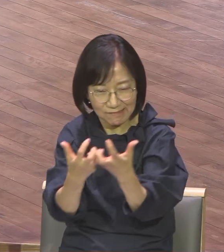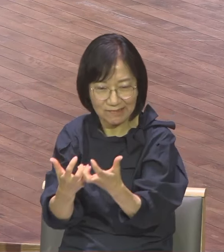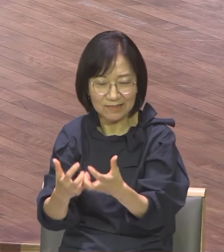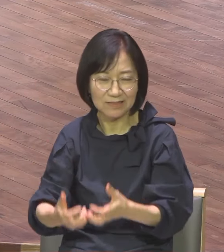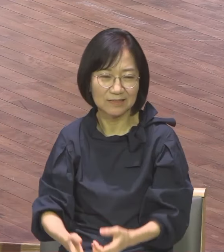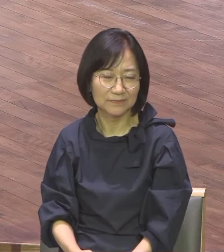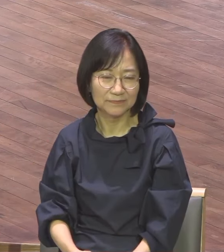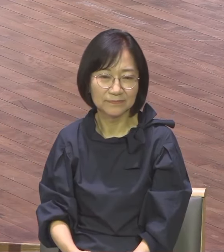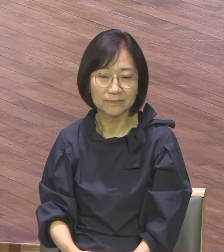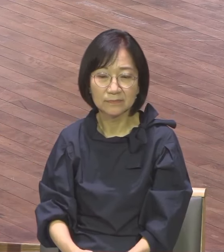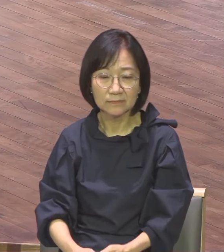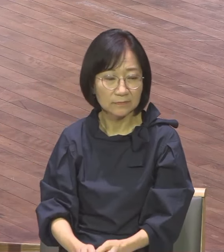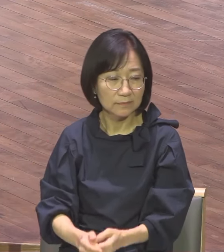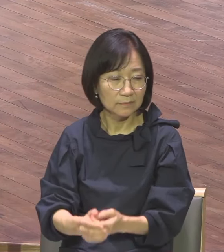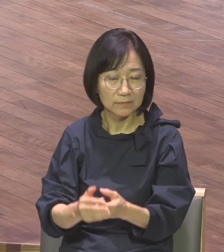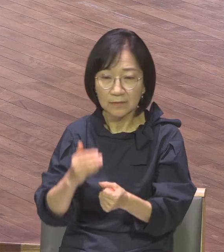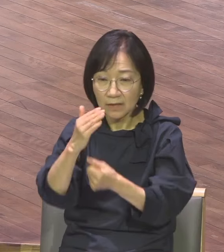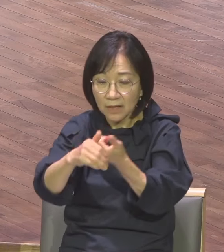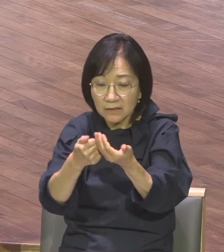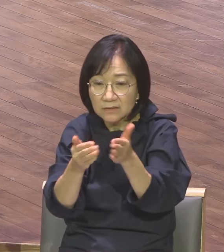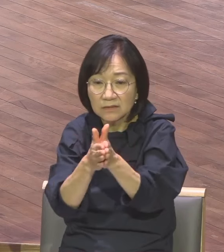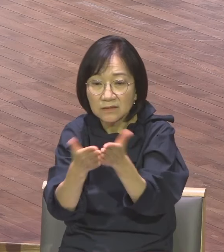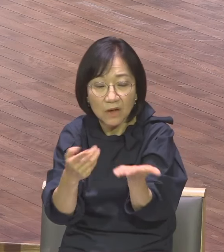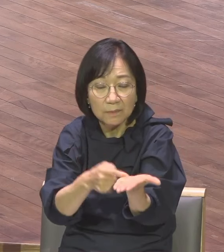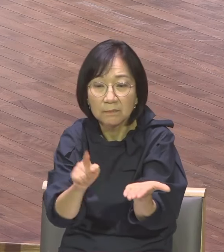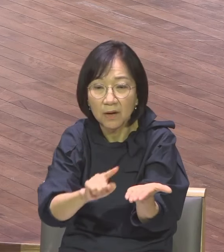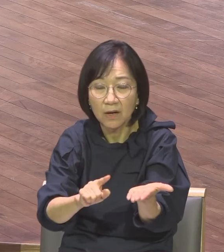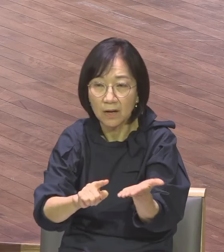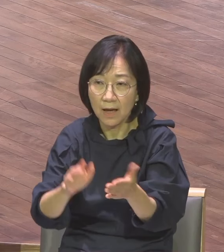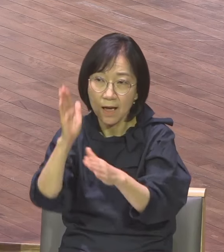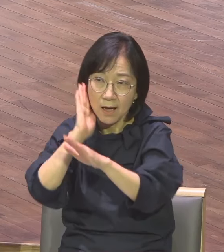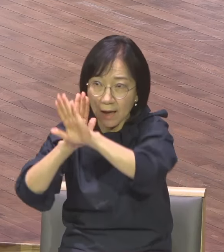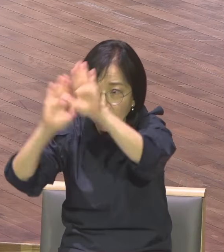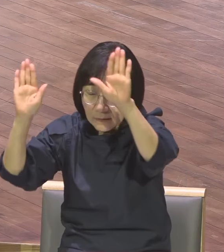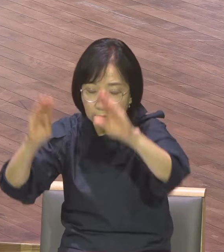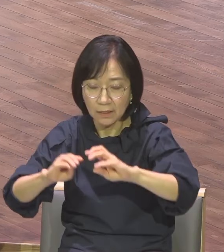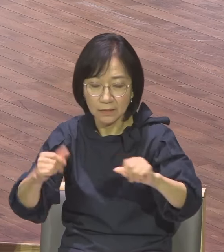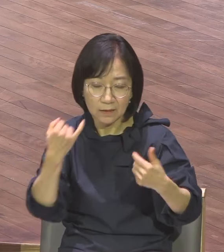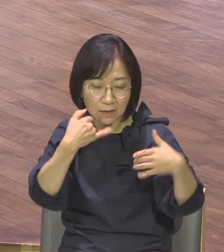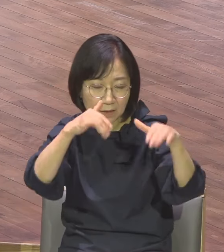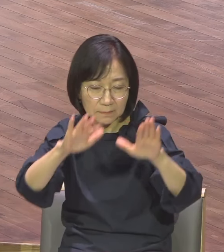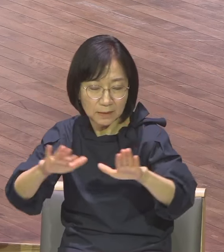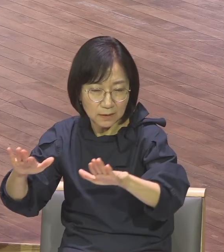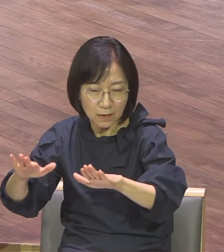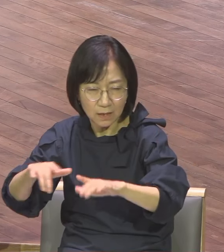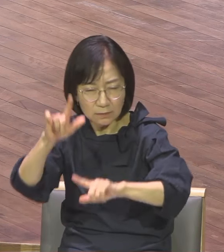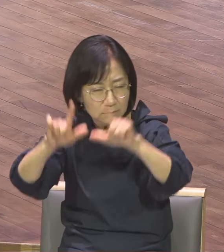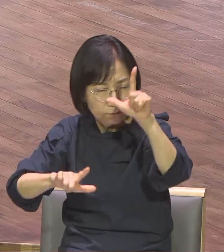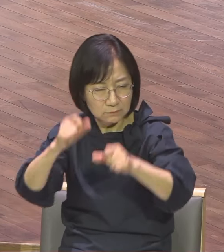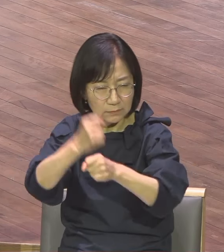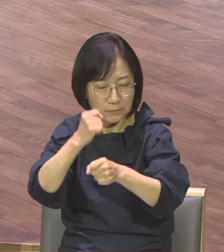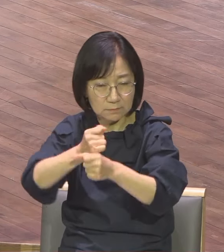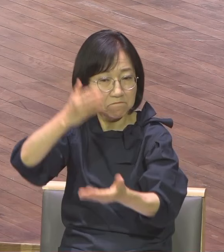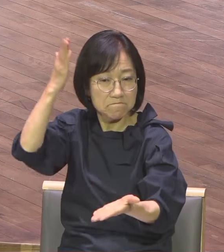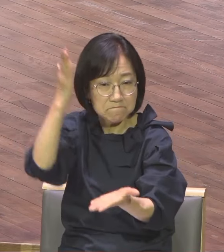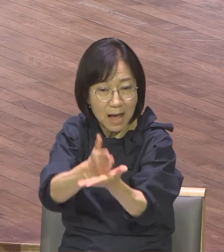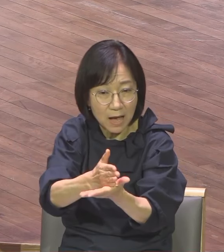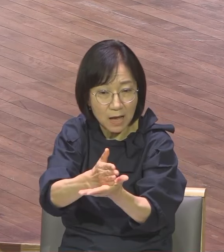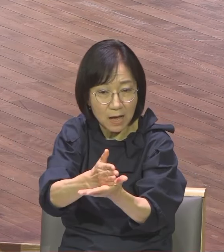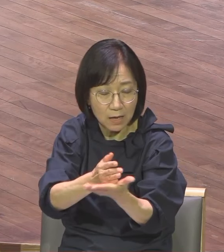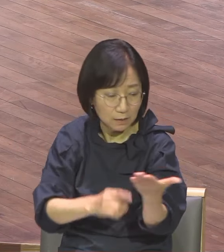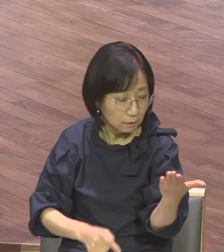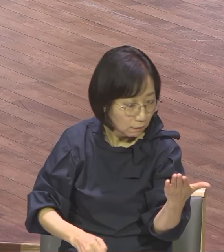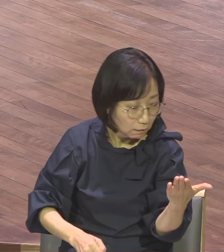성경이 뭐라 했어요? 하늘, 땅, 바다, 형상 만들지 마라 그랬어. 우리 기독교는 실감이 안 가.